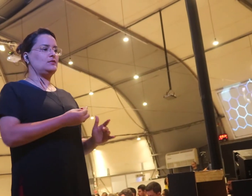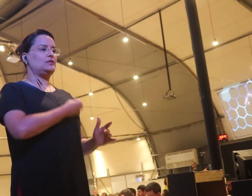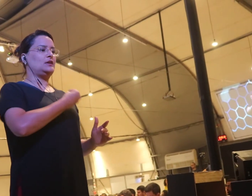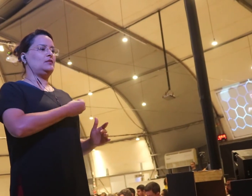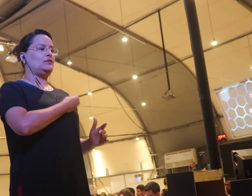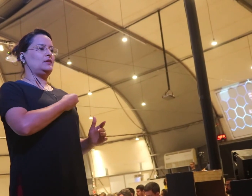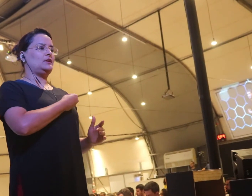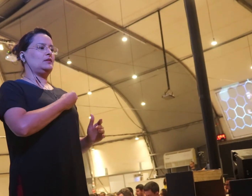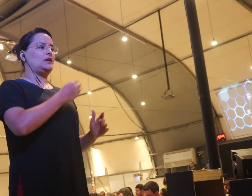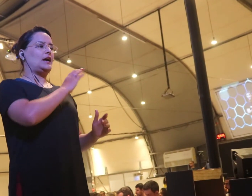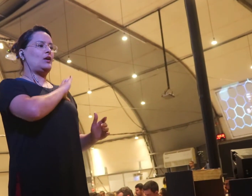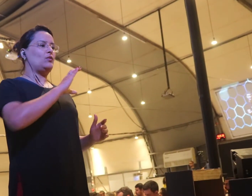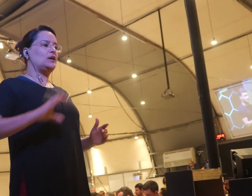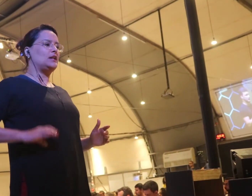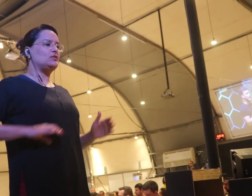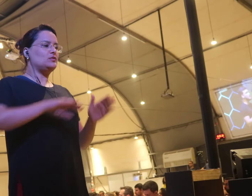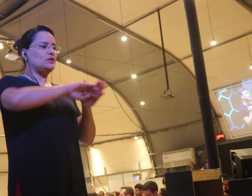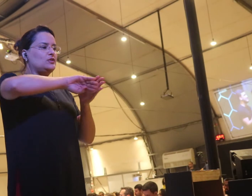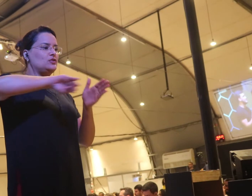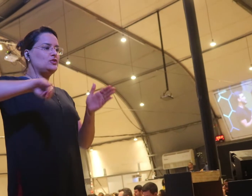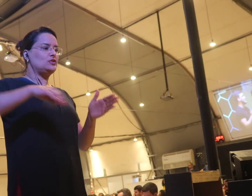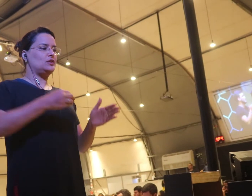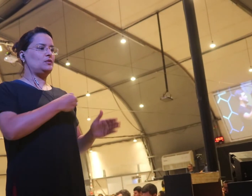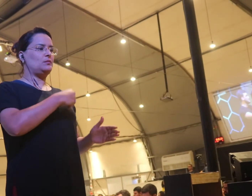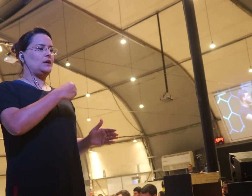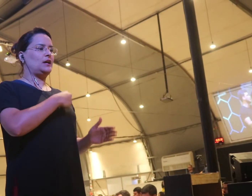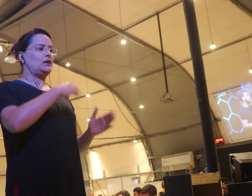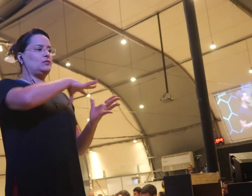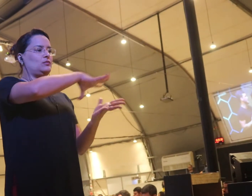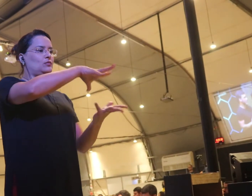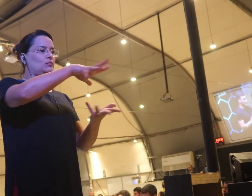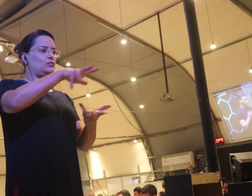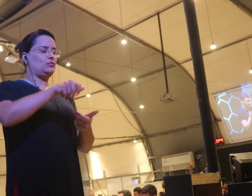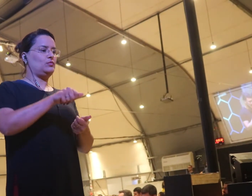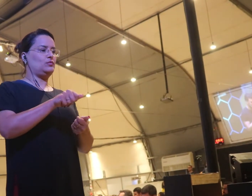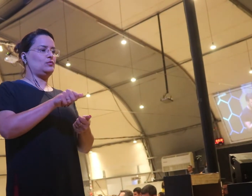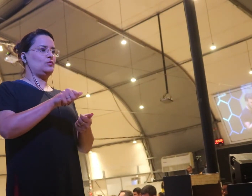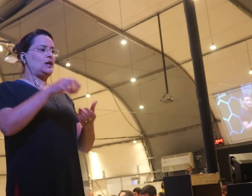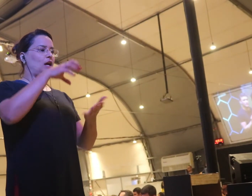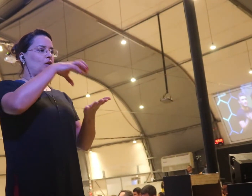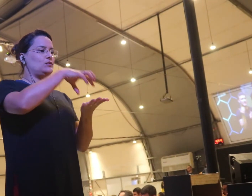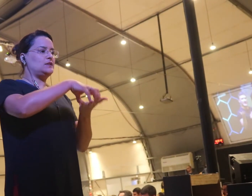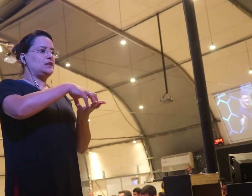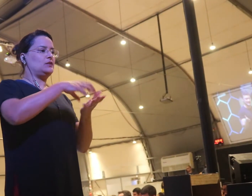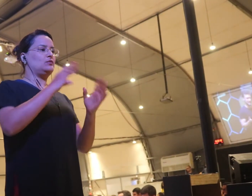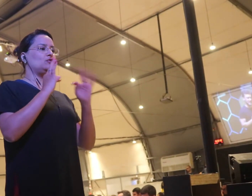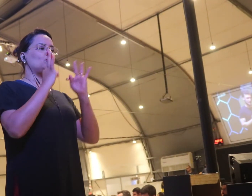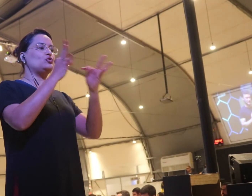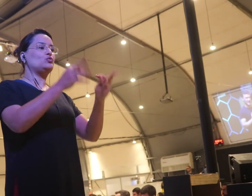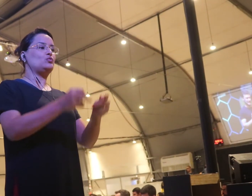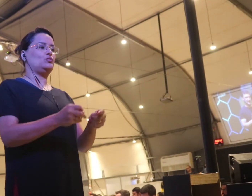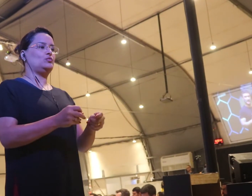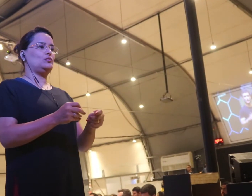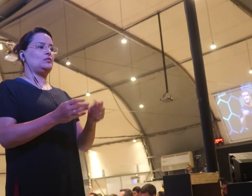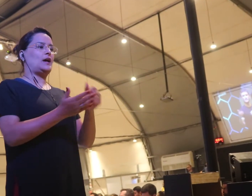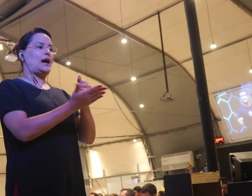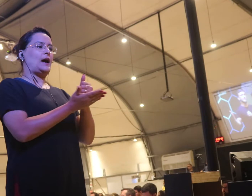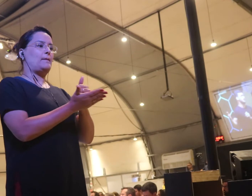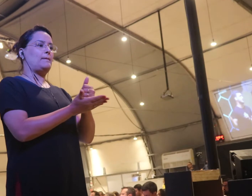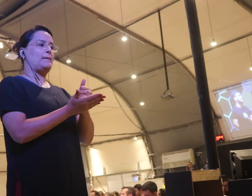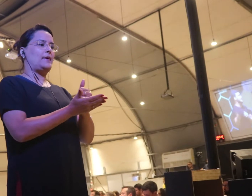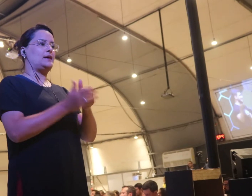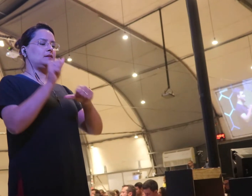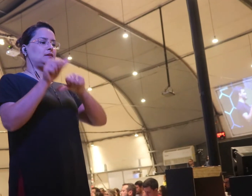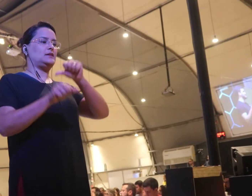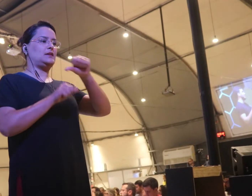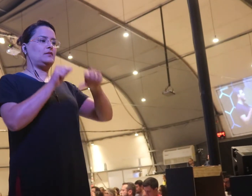Cristo que tira o pecado do mundo. Cristo é o centro de tudo. Por que um dos pilares da fé reformada, no que diz